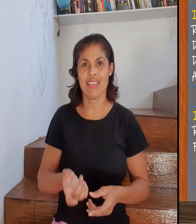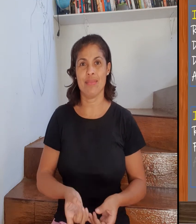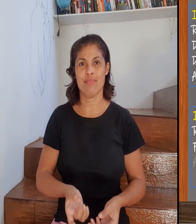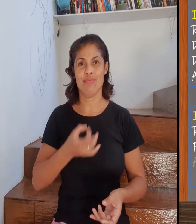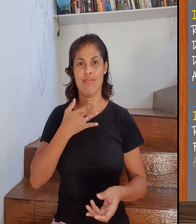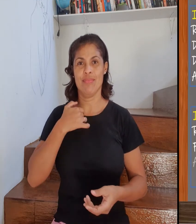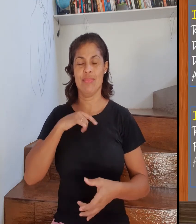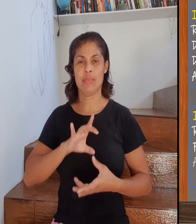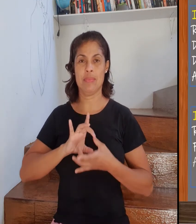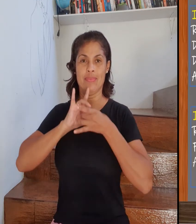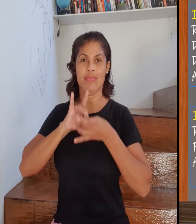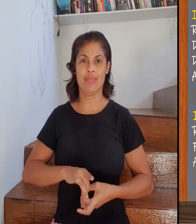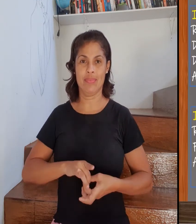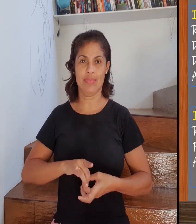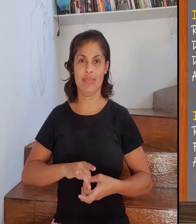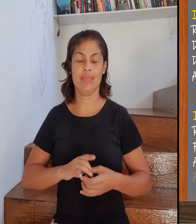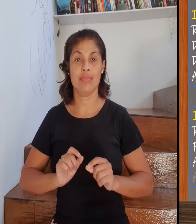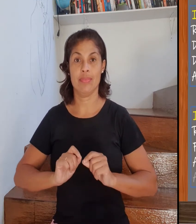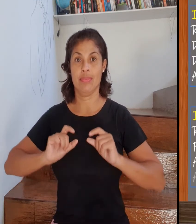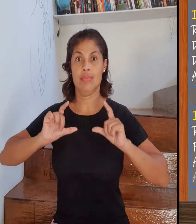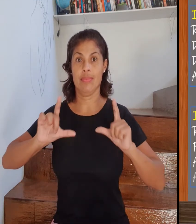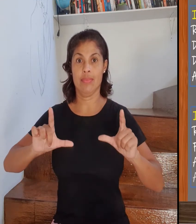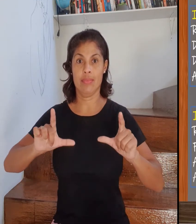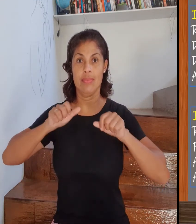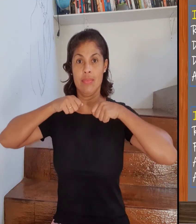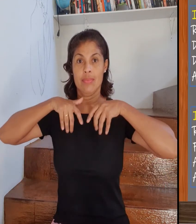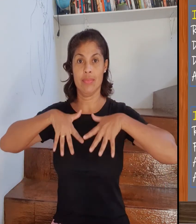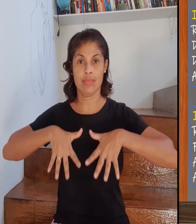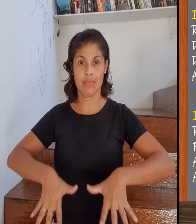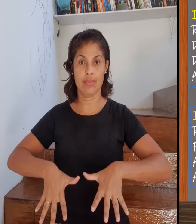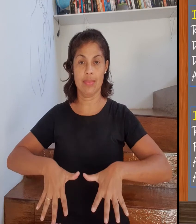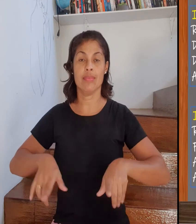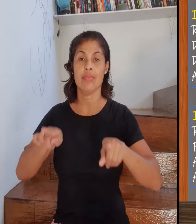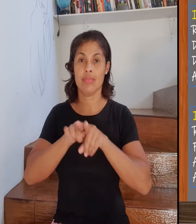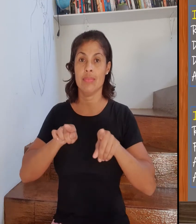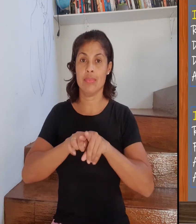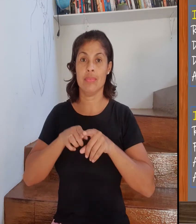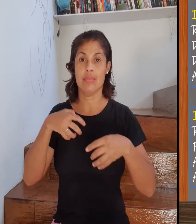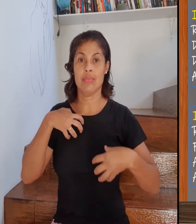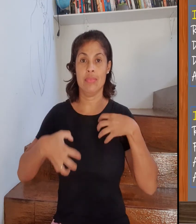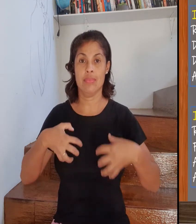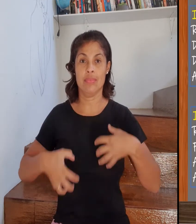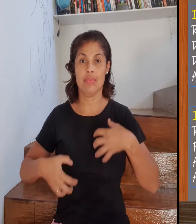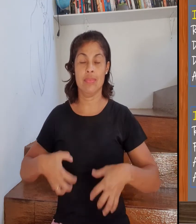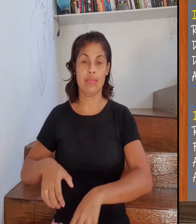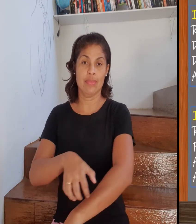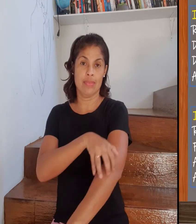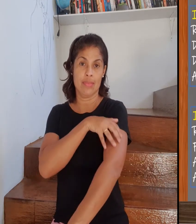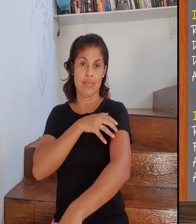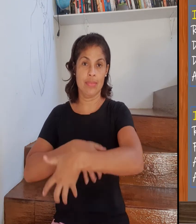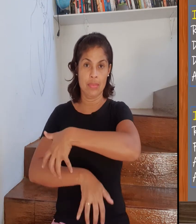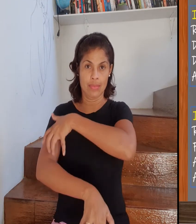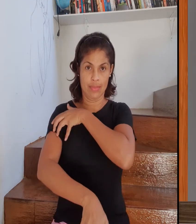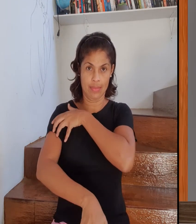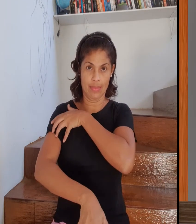antiagregante plaquetária, e assim aumenta o volume de distribuição e aumenta a concentração tecidual do fármaco.